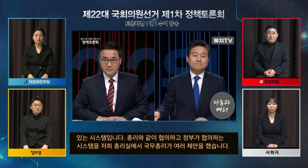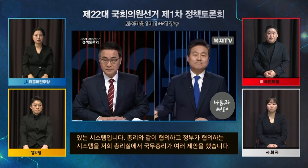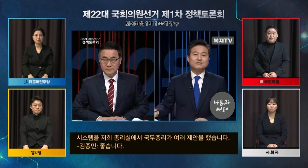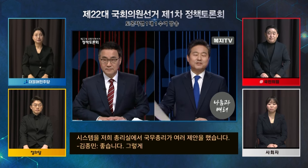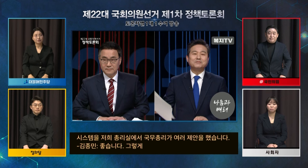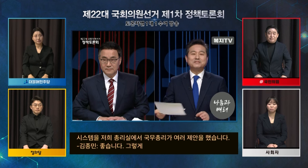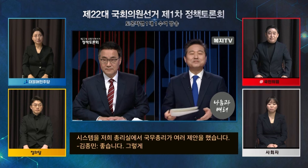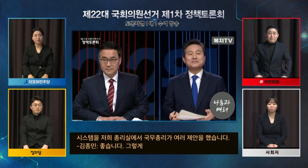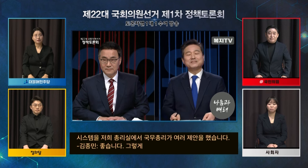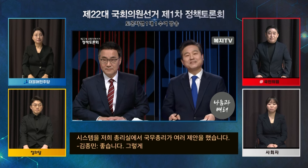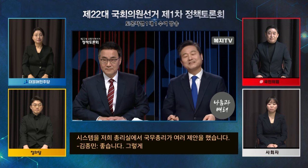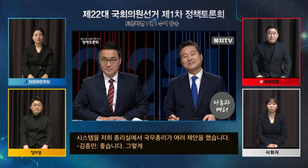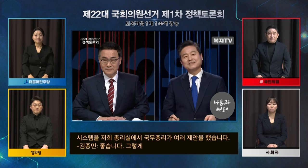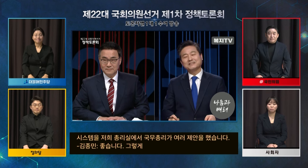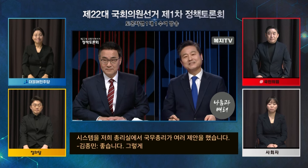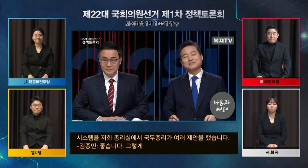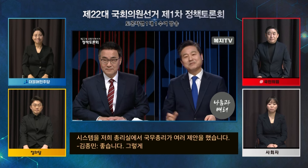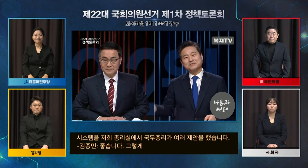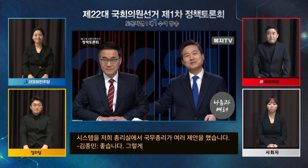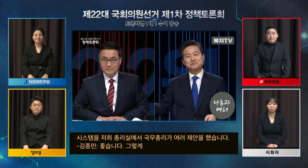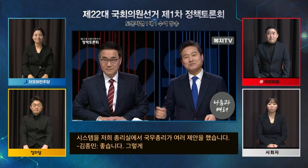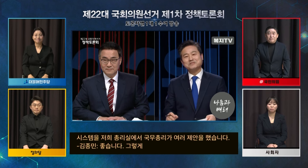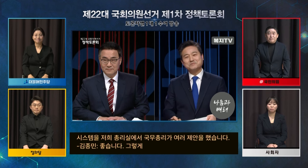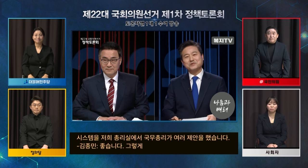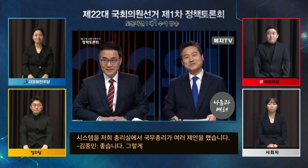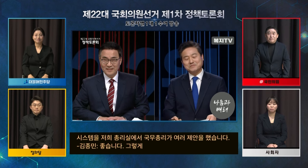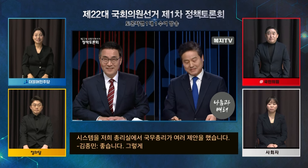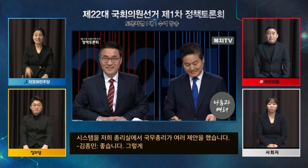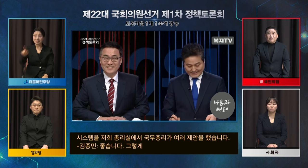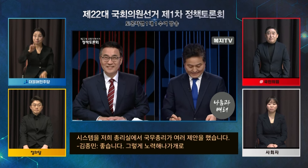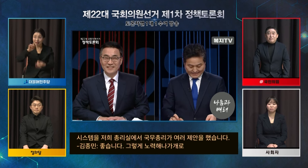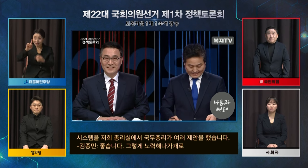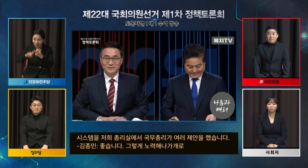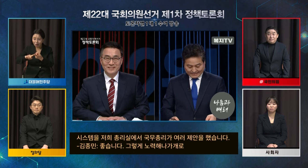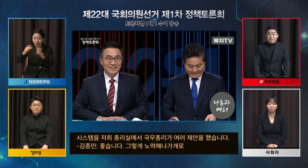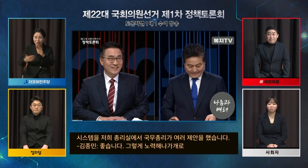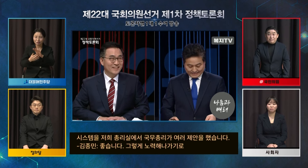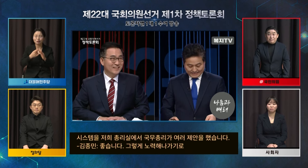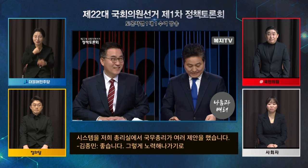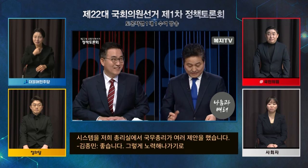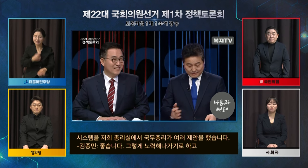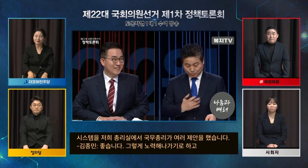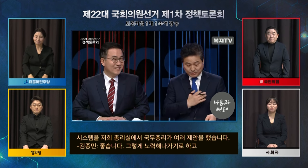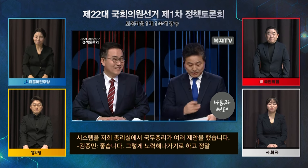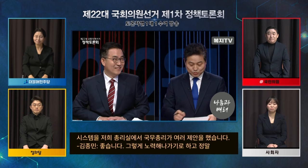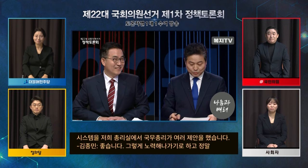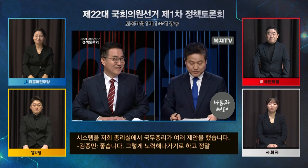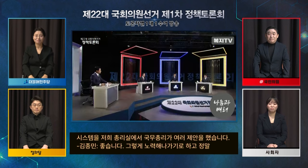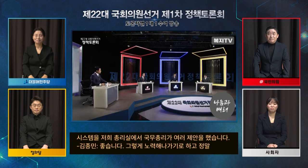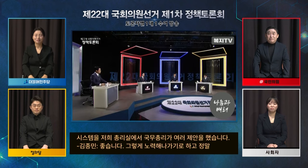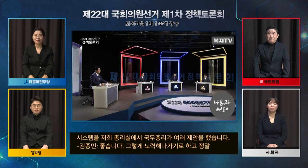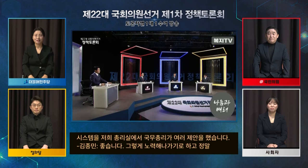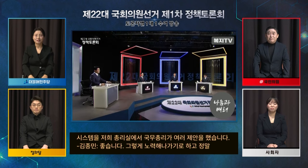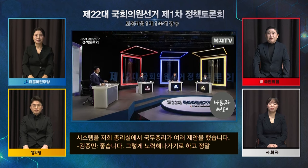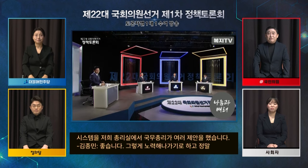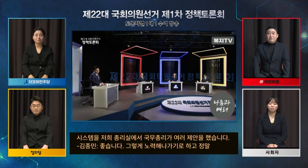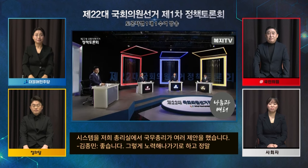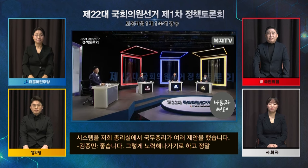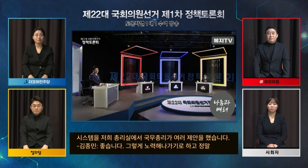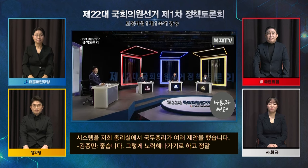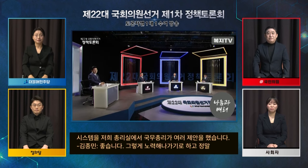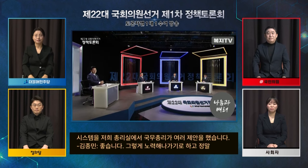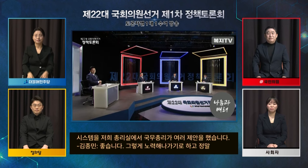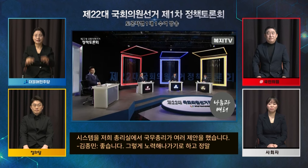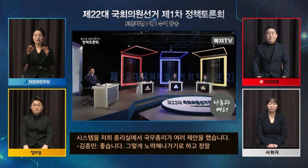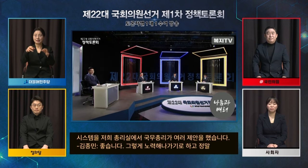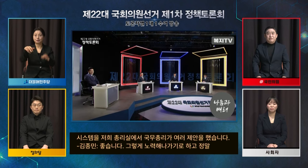하여튼 정말 저는 말씀대로 됐으면 좋겠습니다. 그렇게 하겠습니다. 우리 김종민 의장님께